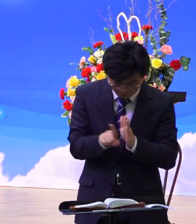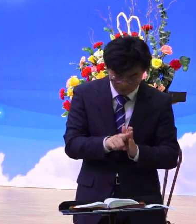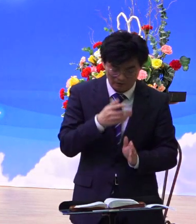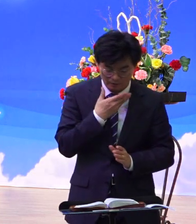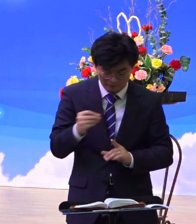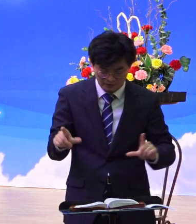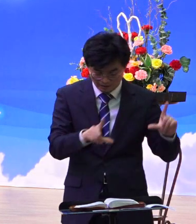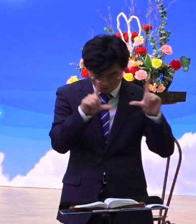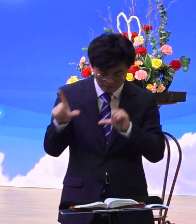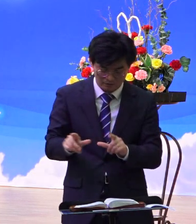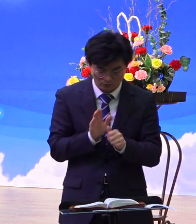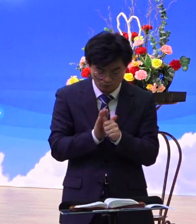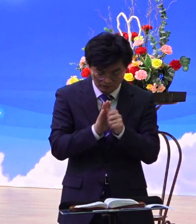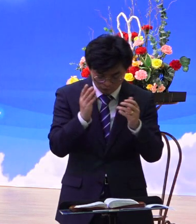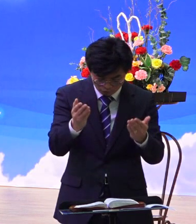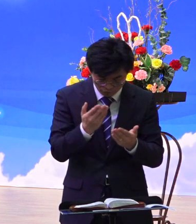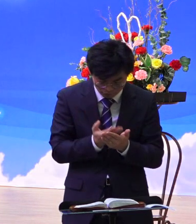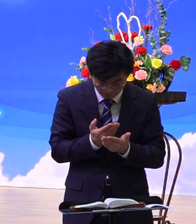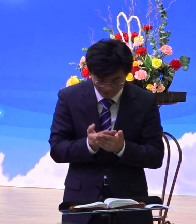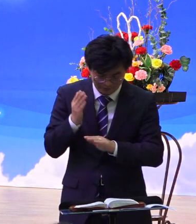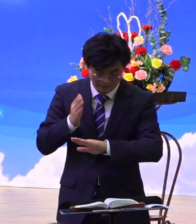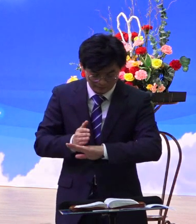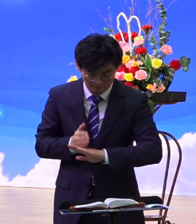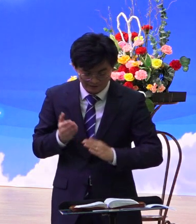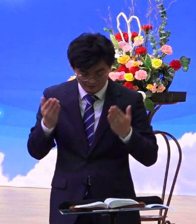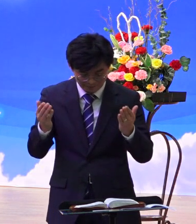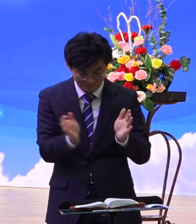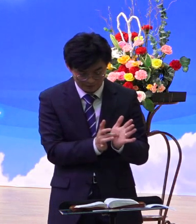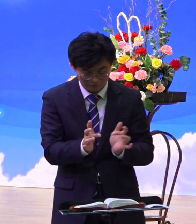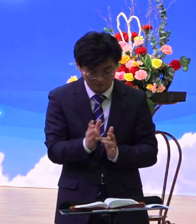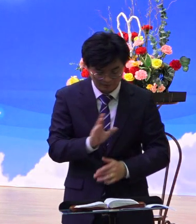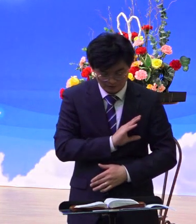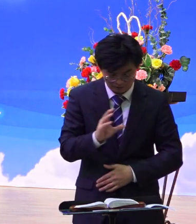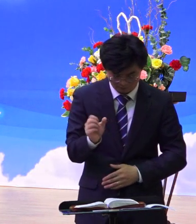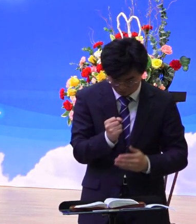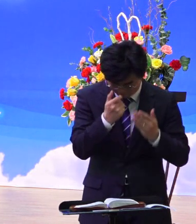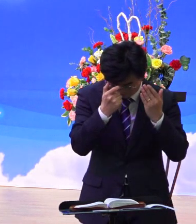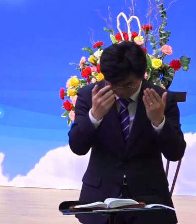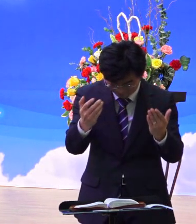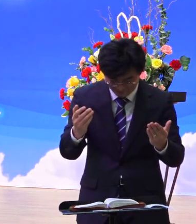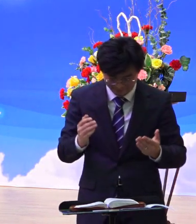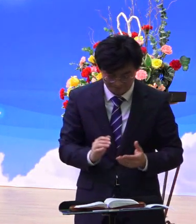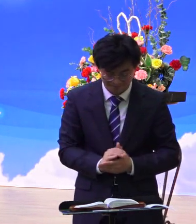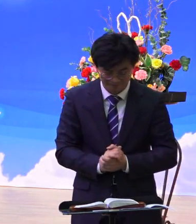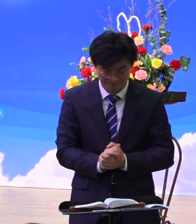주시옵소서. 감사드리며 예수님의 이름으로 기도합니다. 아멘.